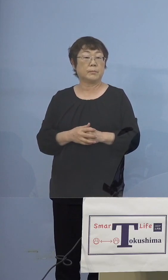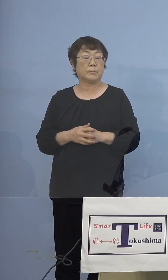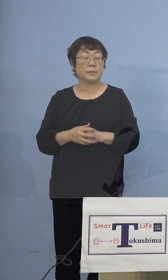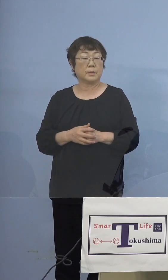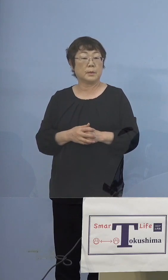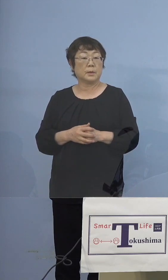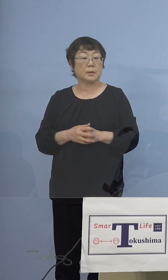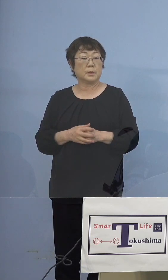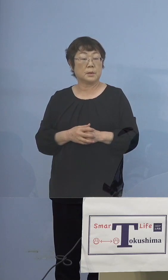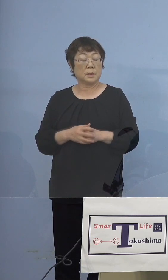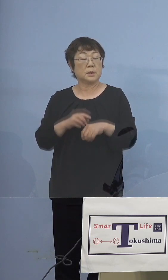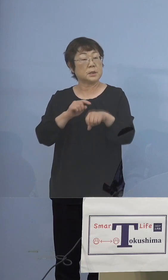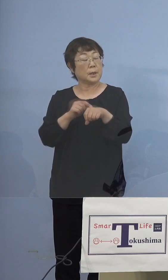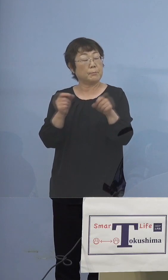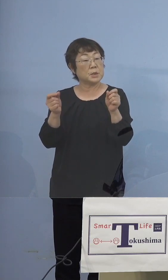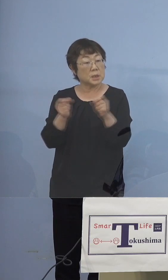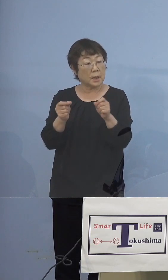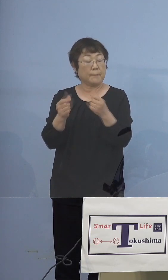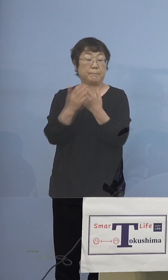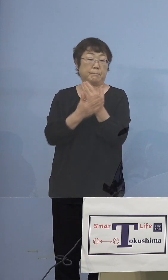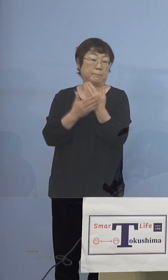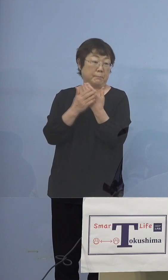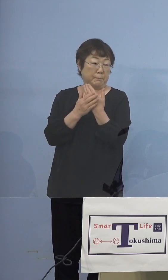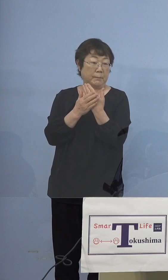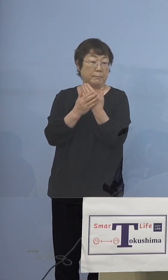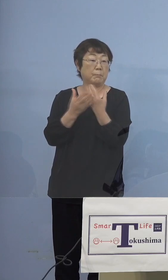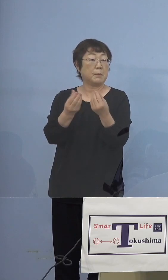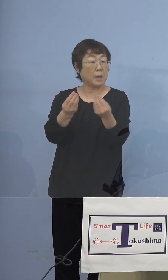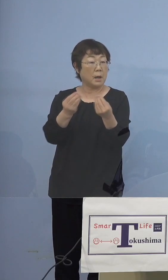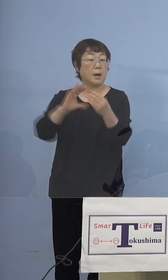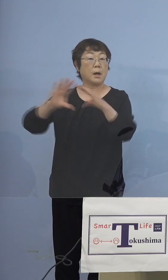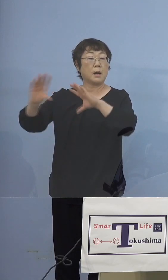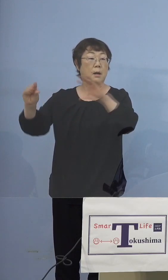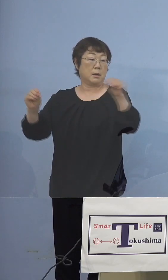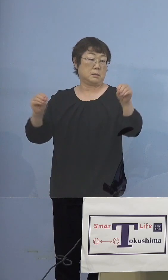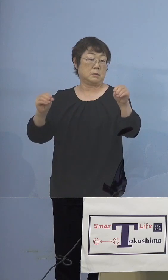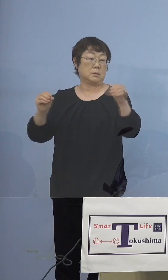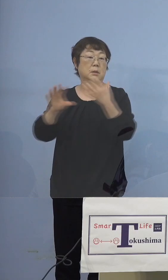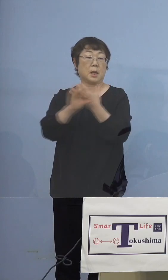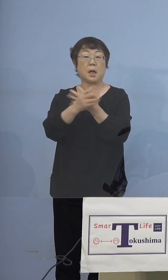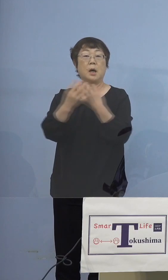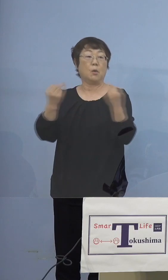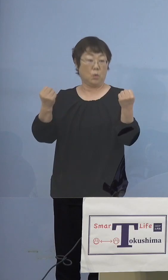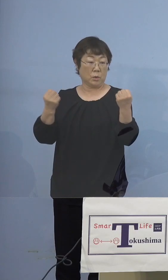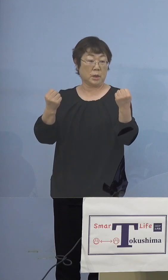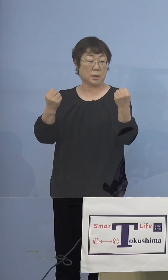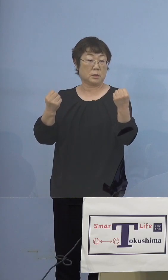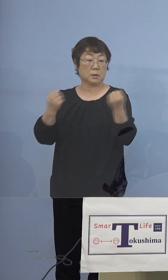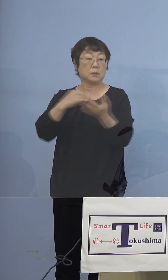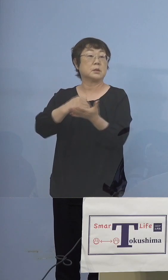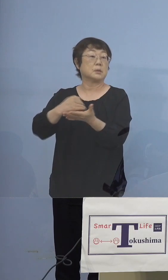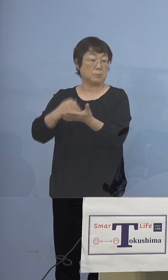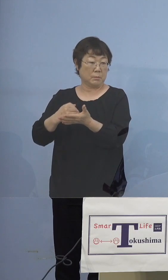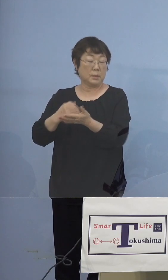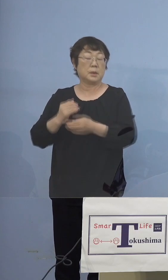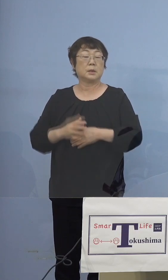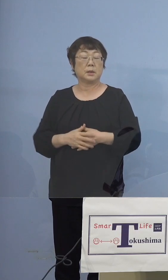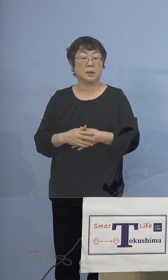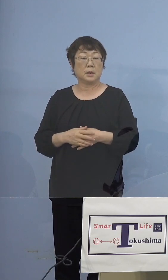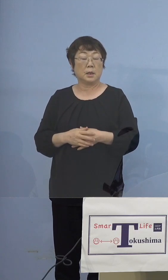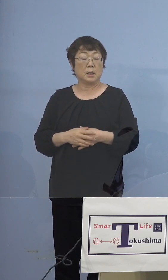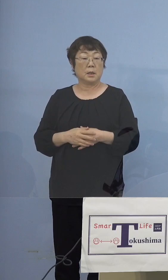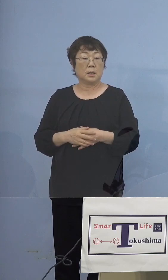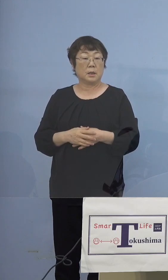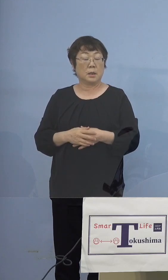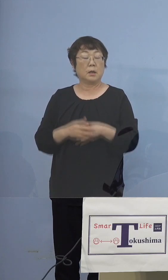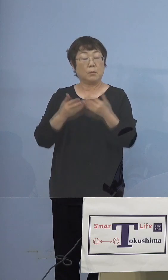数十分とか休まれて、そのまま皆さん帰られたりしている例が多いというふうに聞いておりまして、その、いわゆる重篤